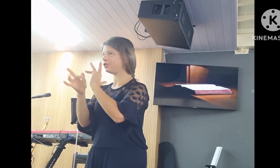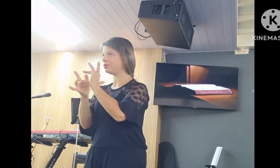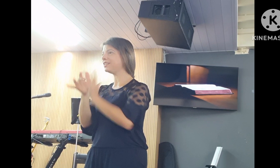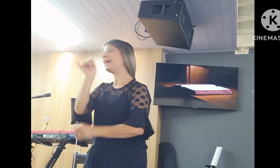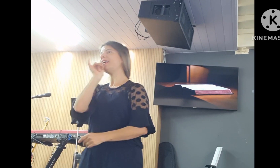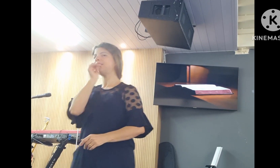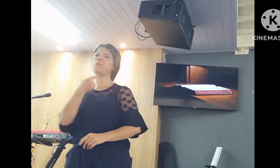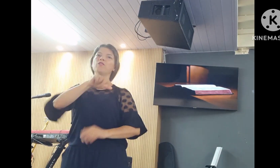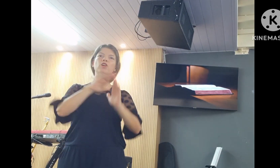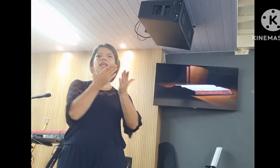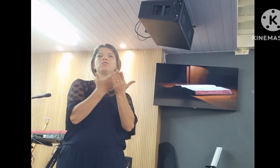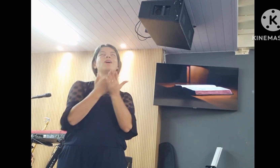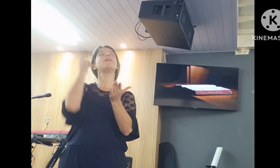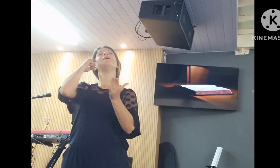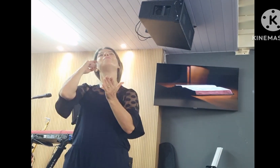dEle.